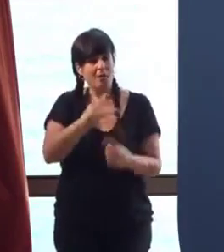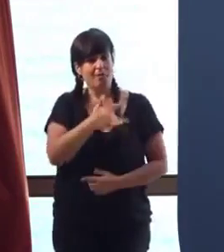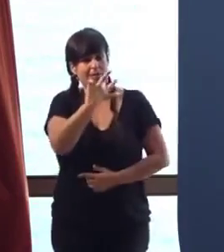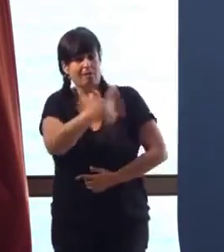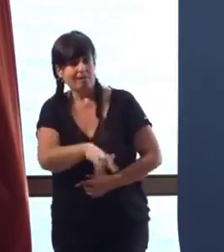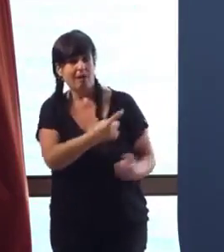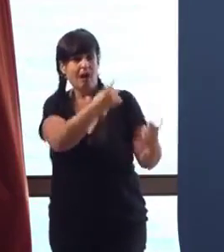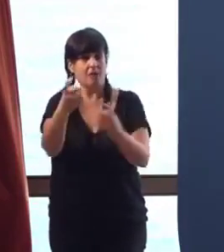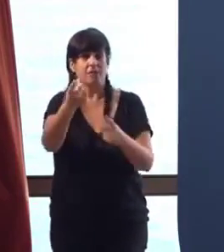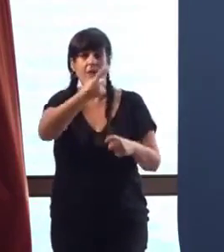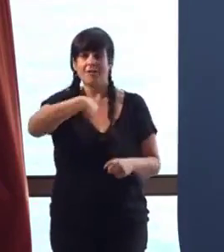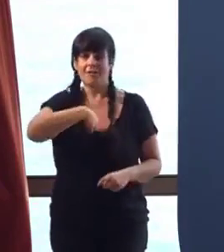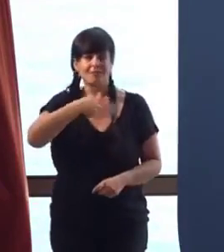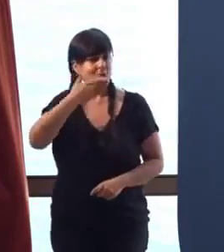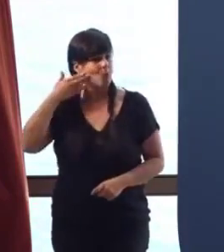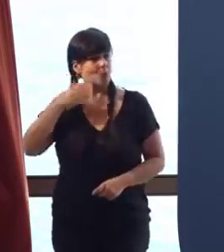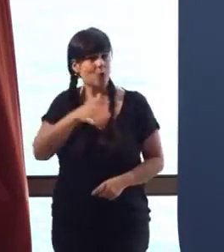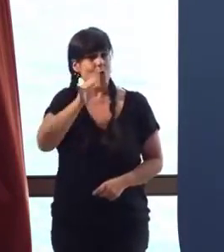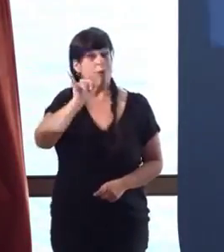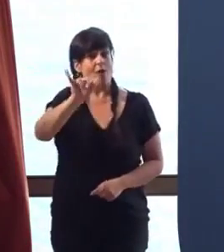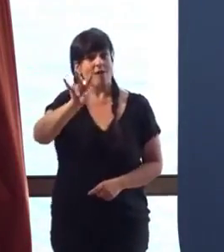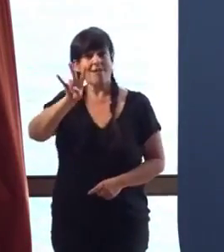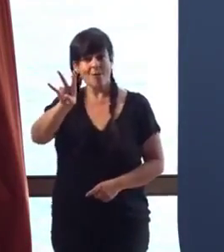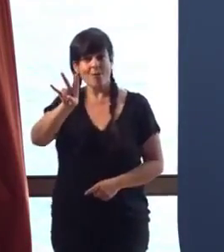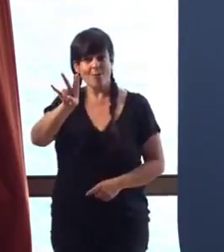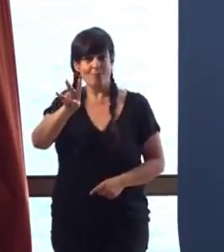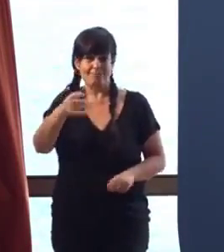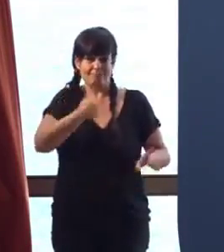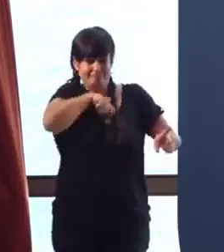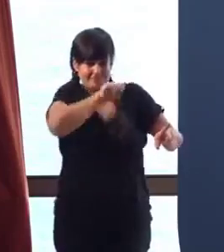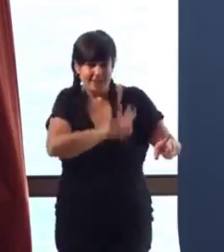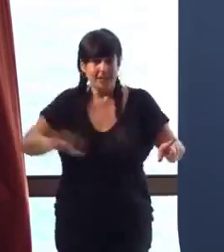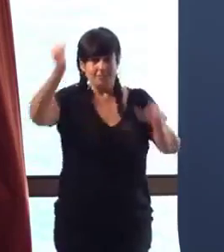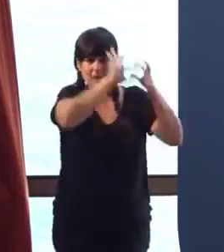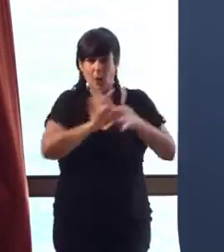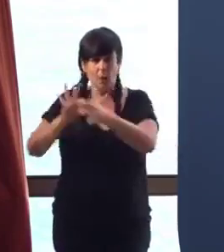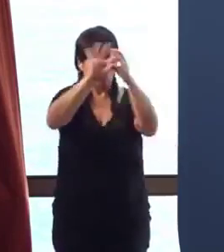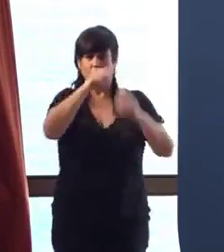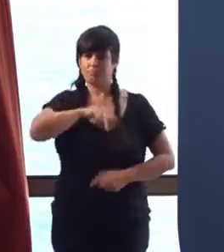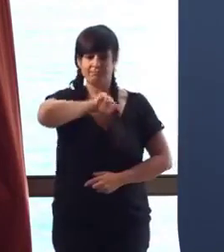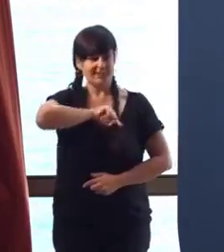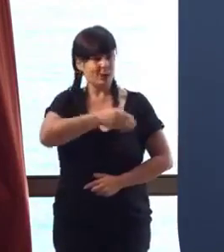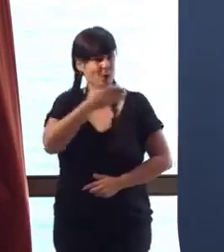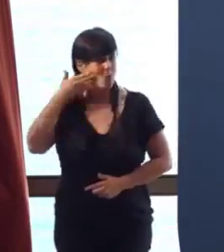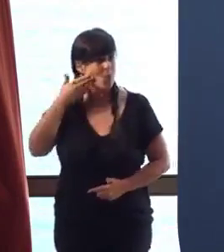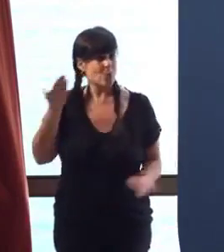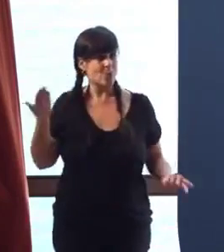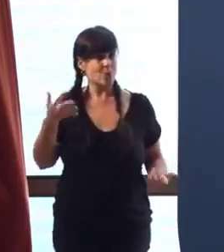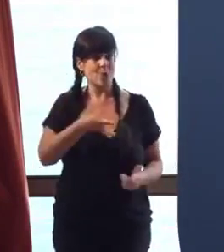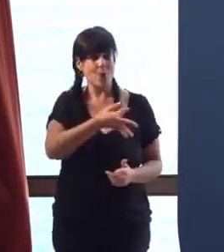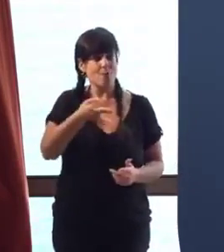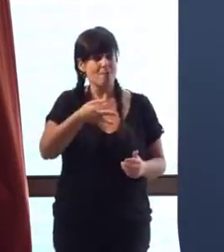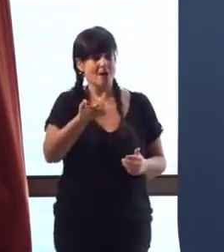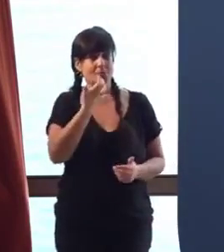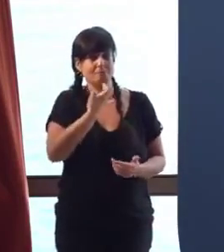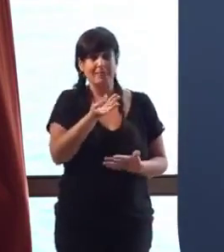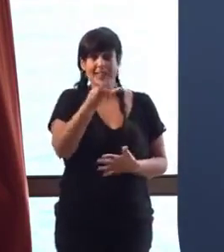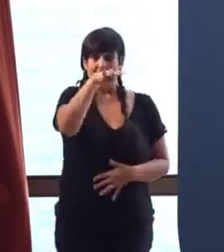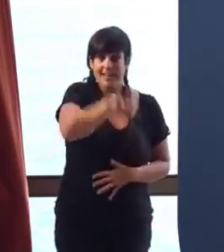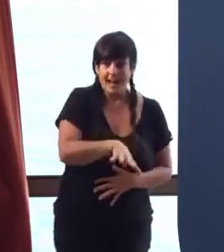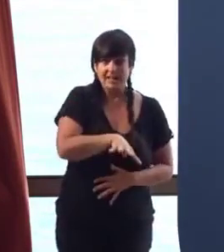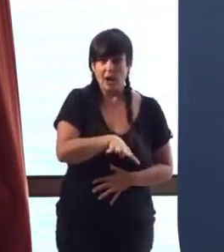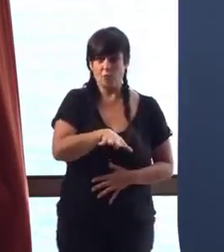encontráramos con los compañeros de Izquierda Unida a nivel estatal. Estoy orgulloso de que nuestra referencia en Cataluña se llame en Comú